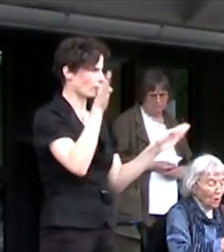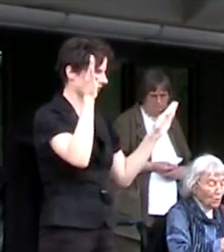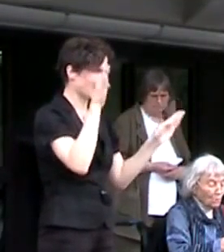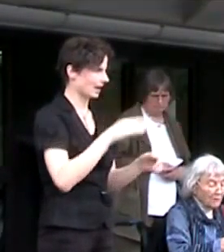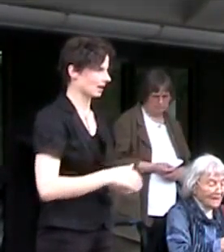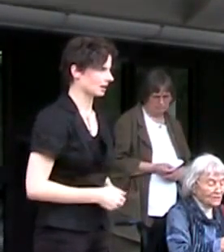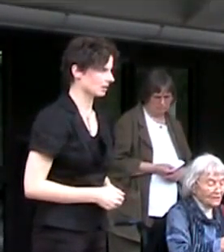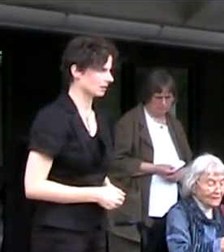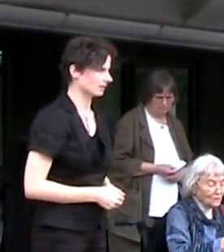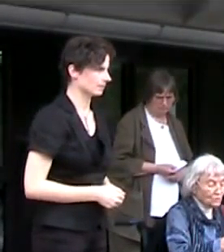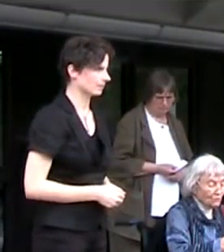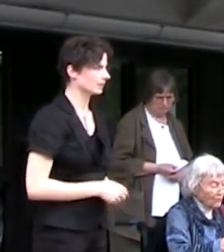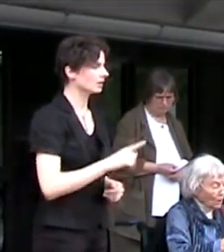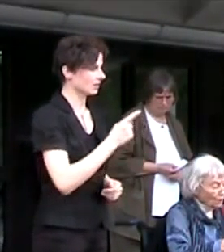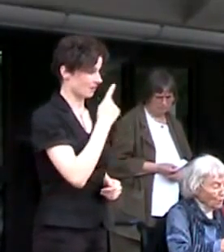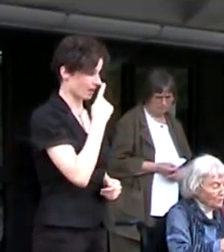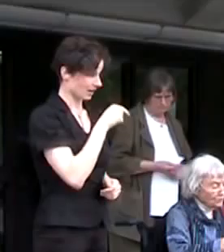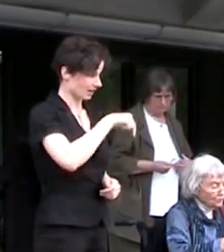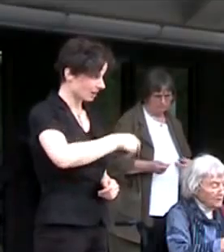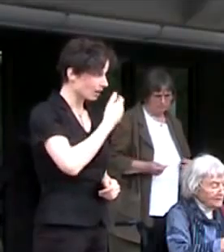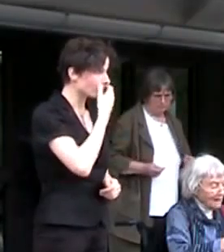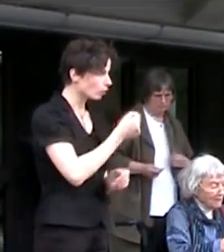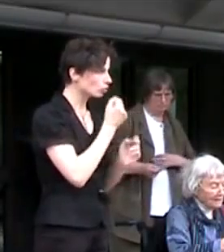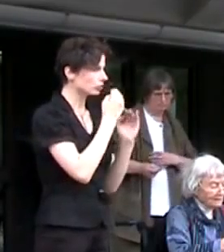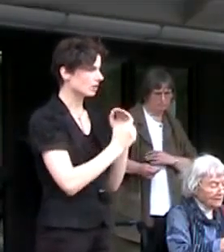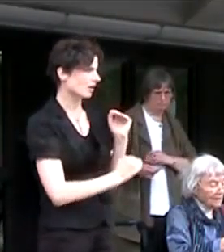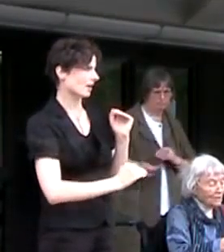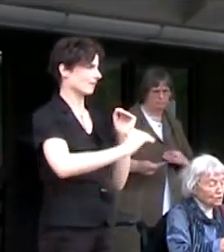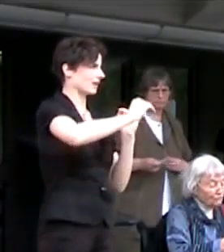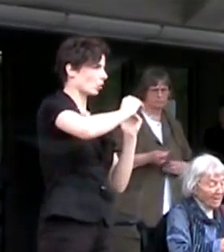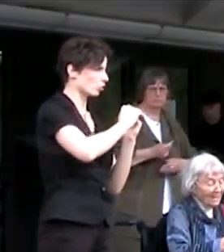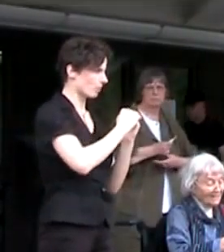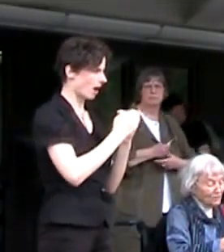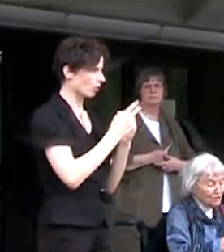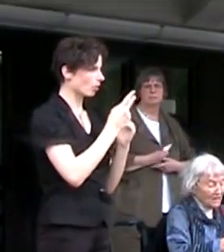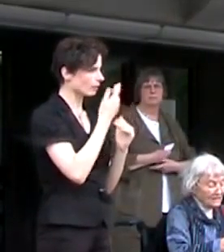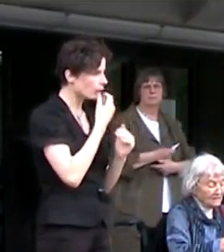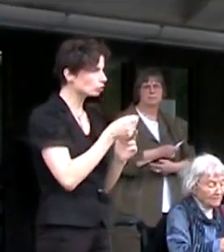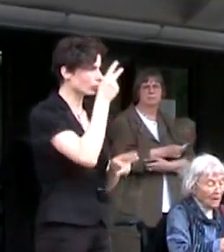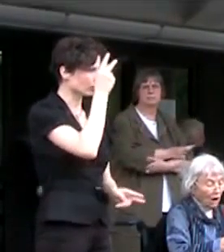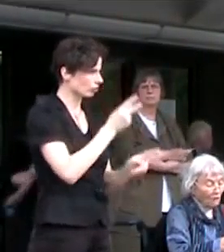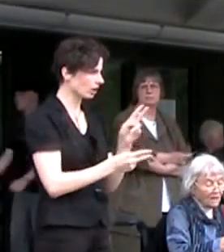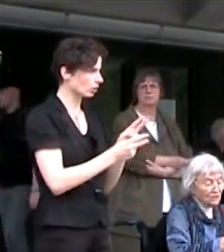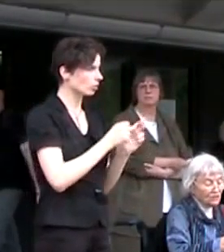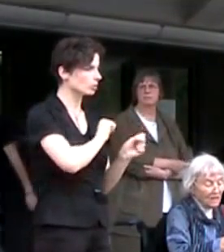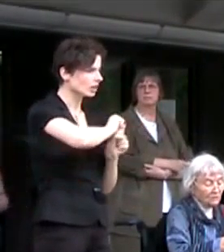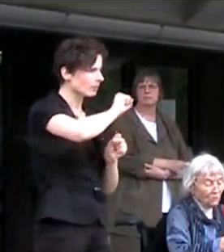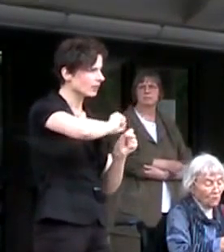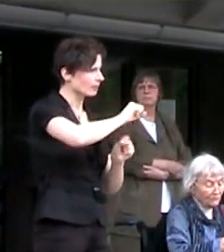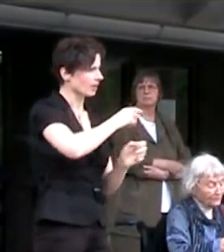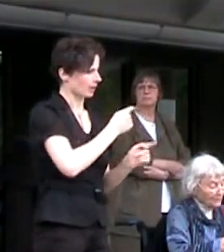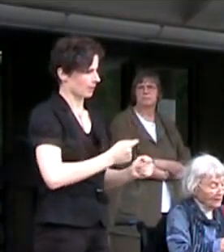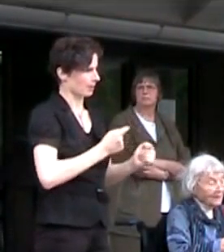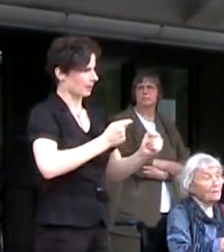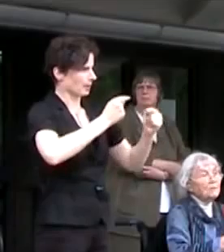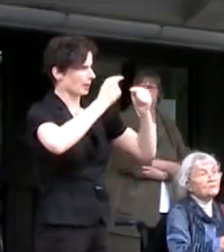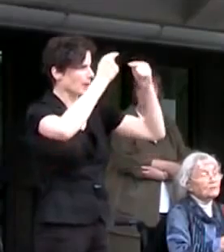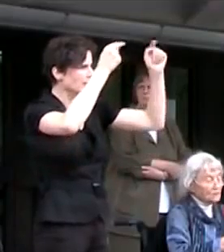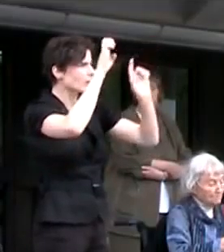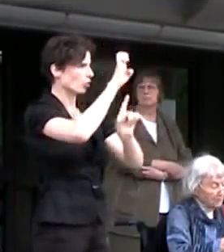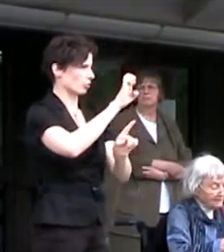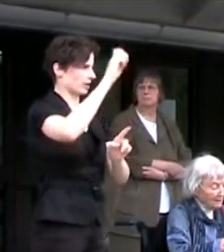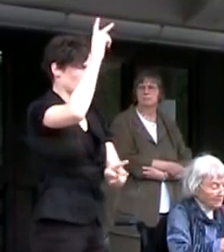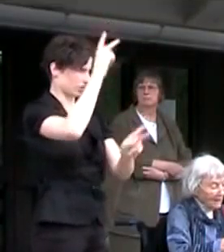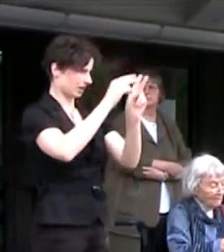vor dem Europäischen Gerichtshof können durch Medikamente schwer Geschädigte auf Entschädigung hoffen.